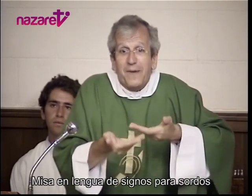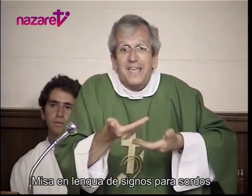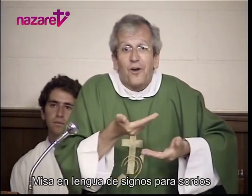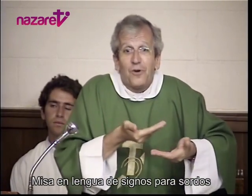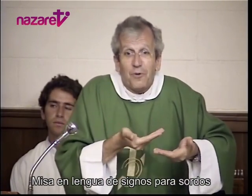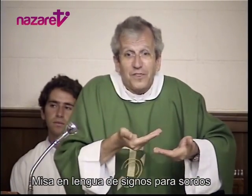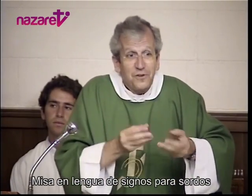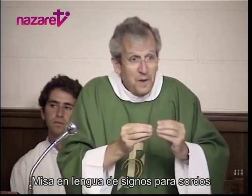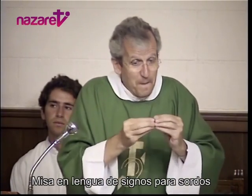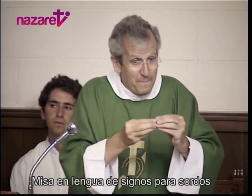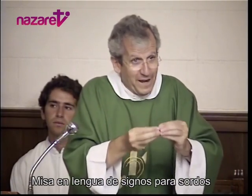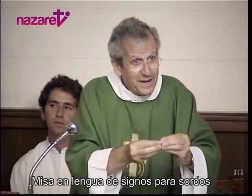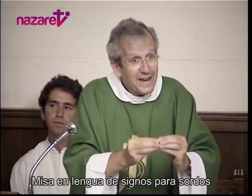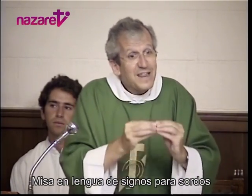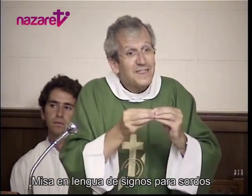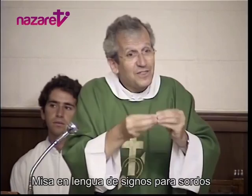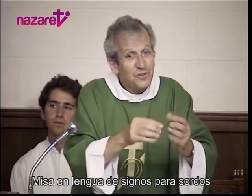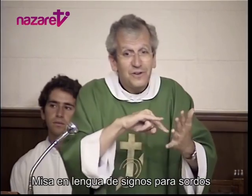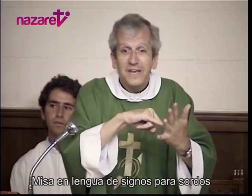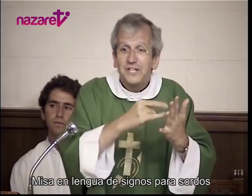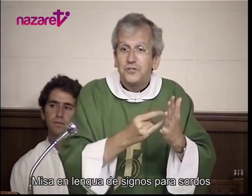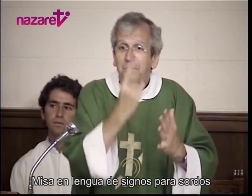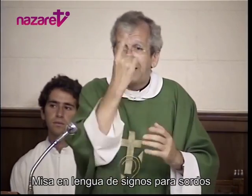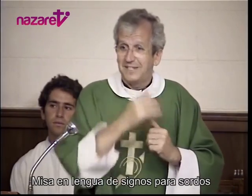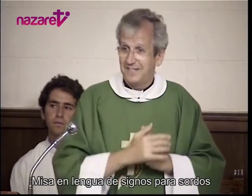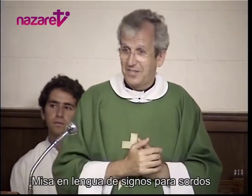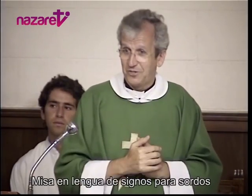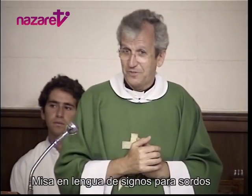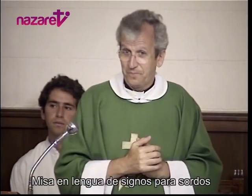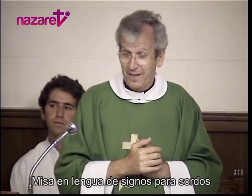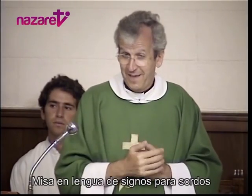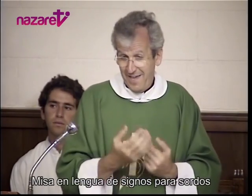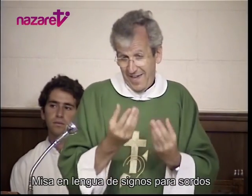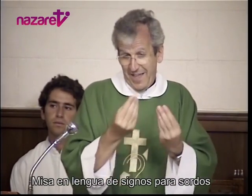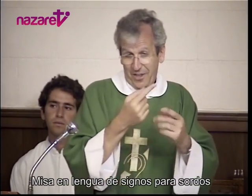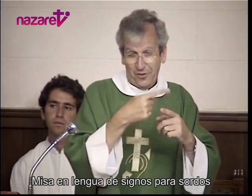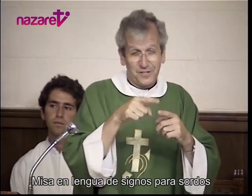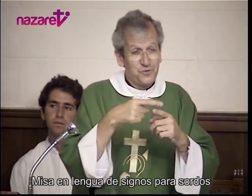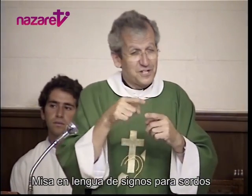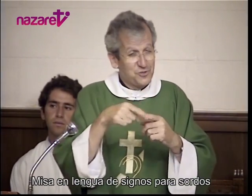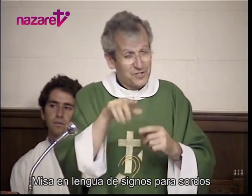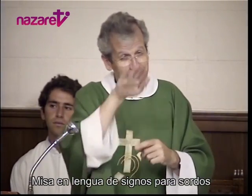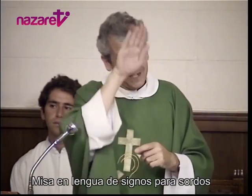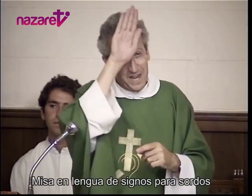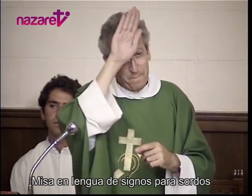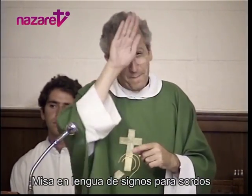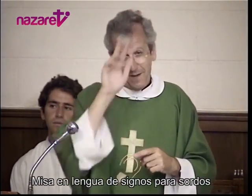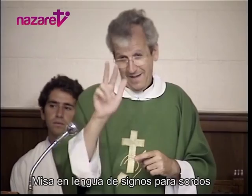pequeña colaboración para ir realizando esos planes de Dios. Entre otras muchas cosas, el Papa, en